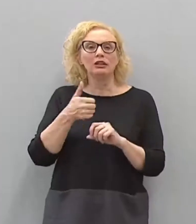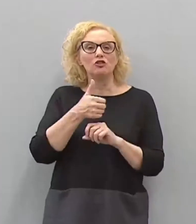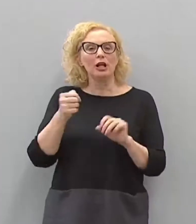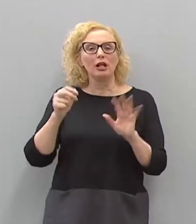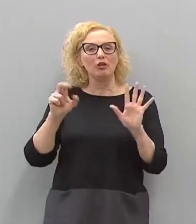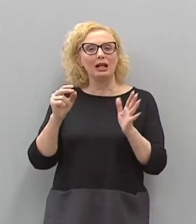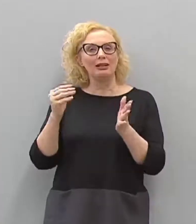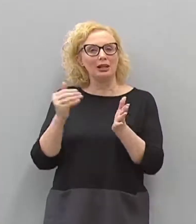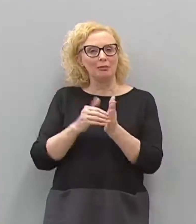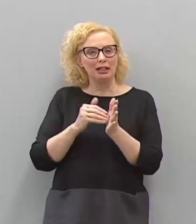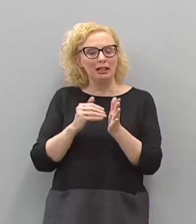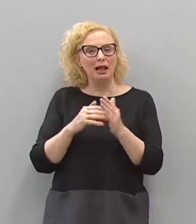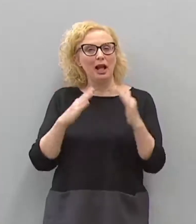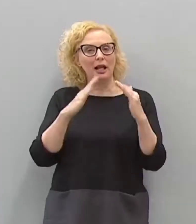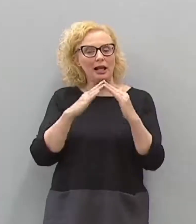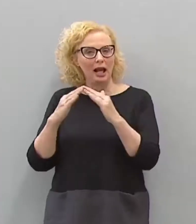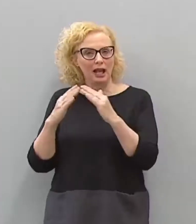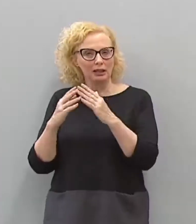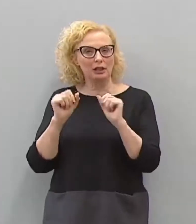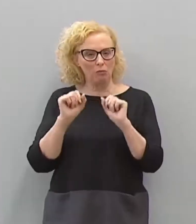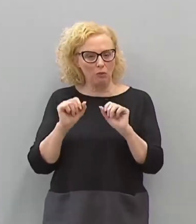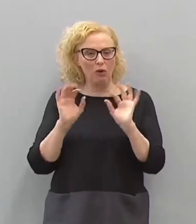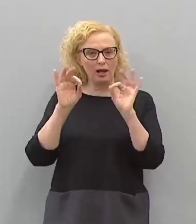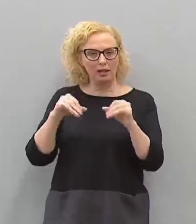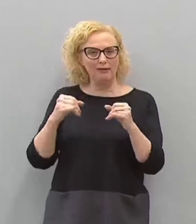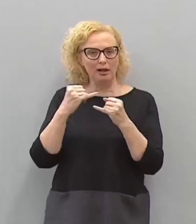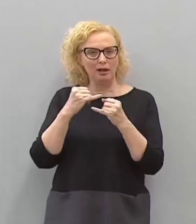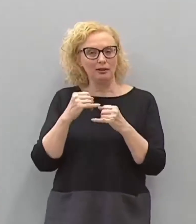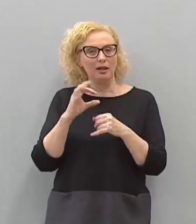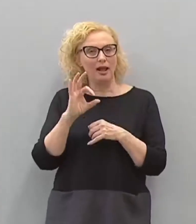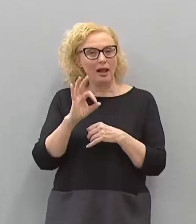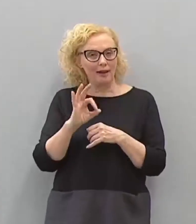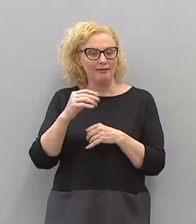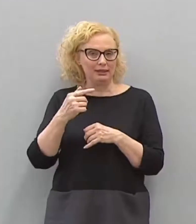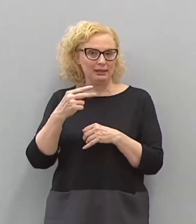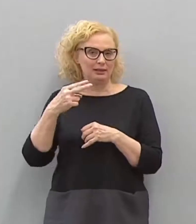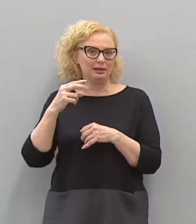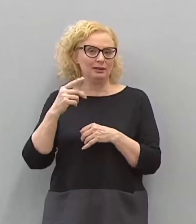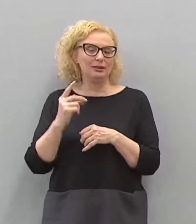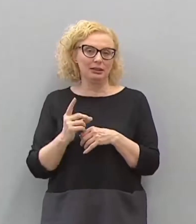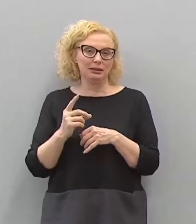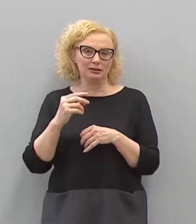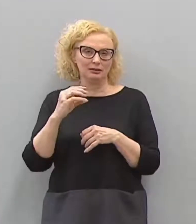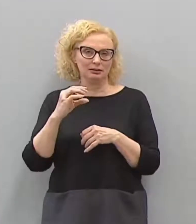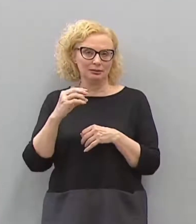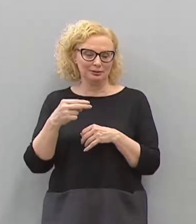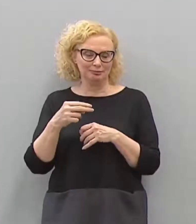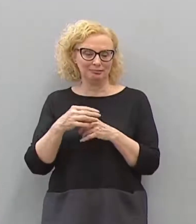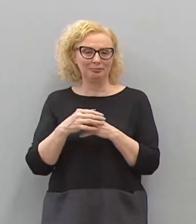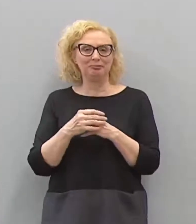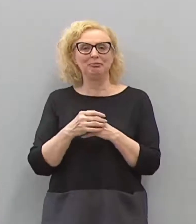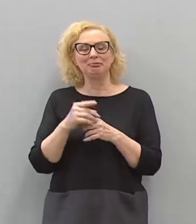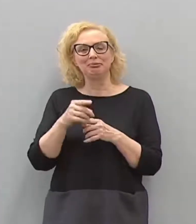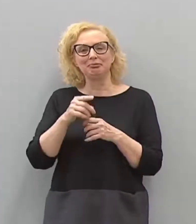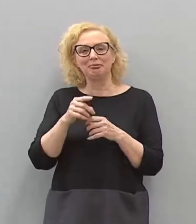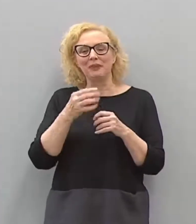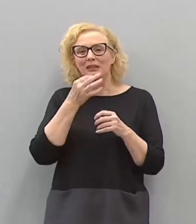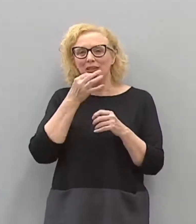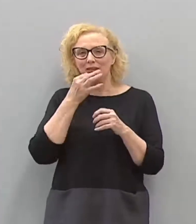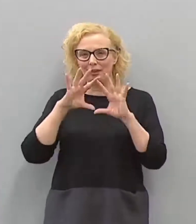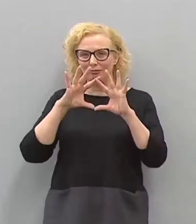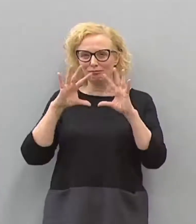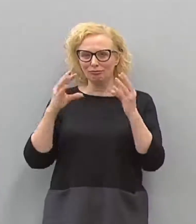unità immobiliari servite con la modalità effetti ftt dicembre quindi con una copertura che riguarda più o